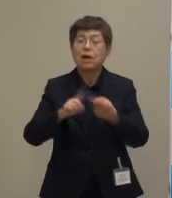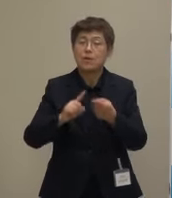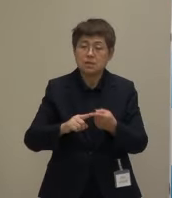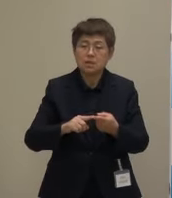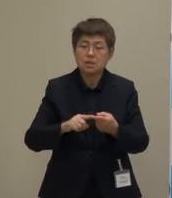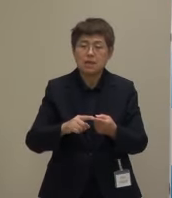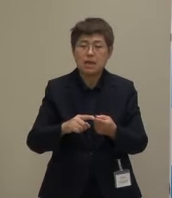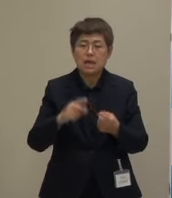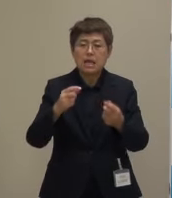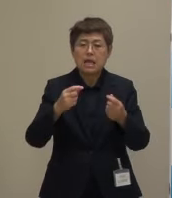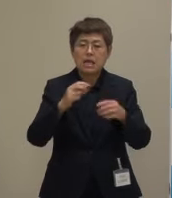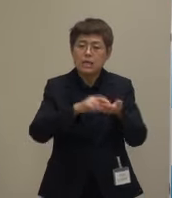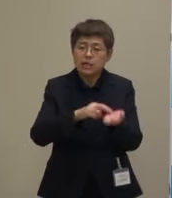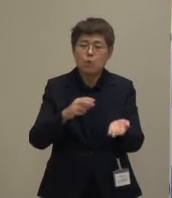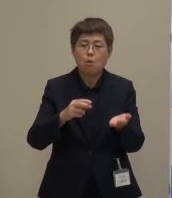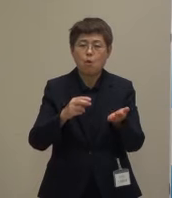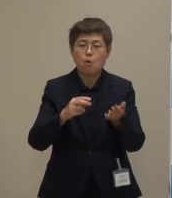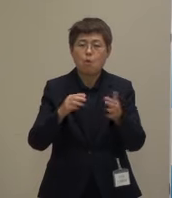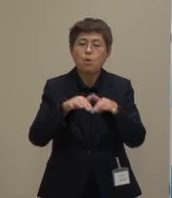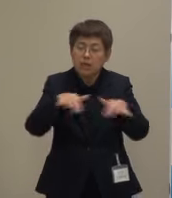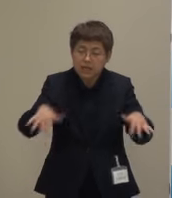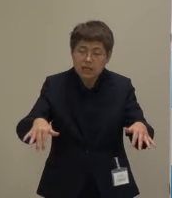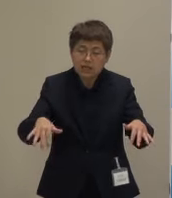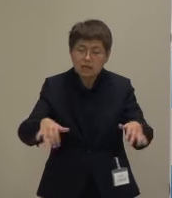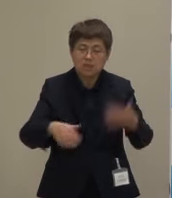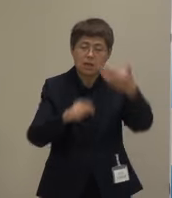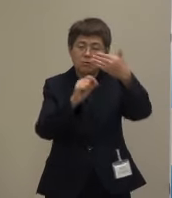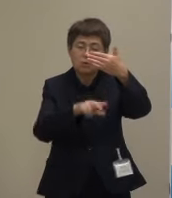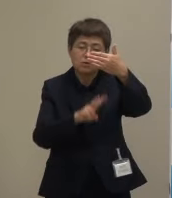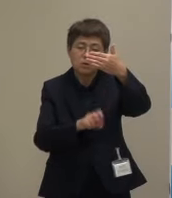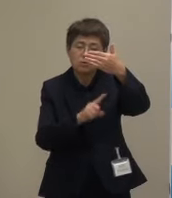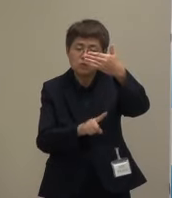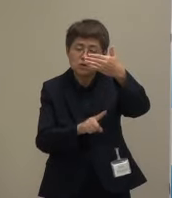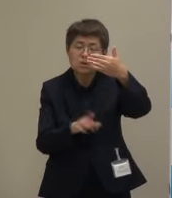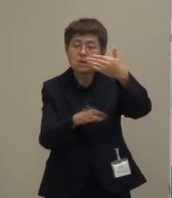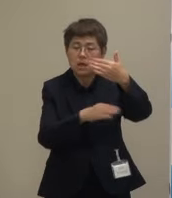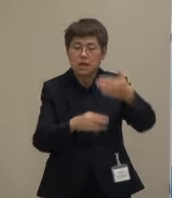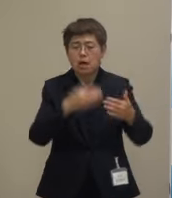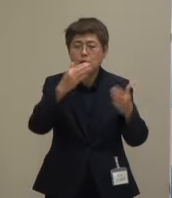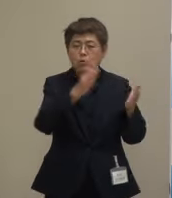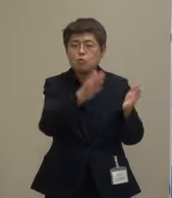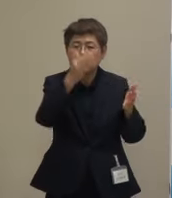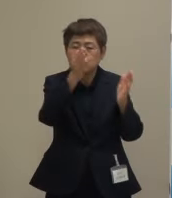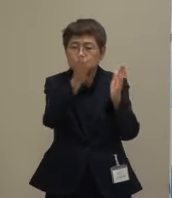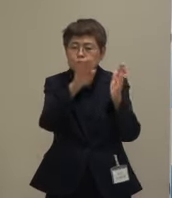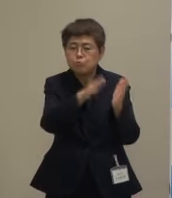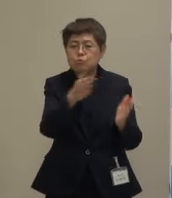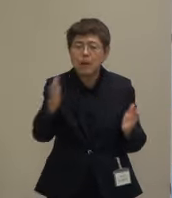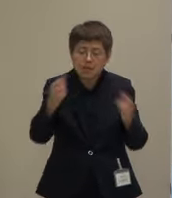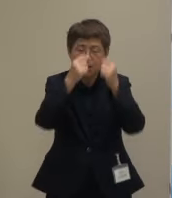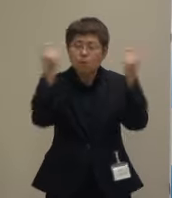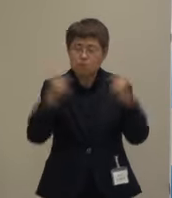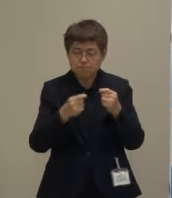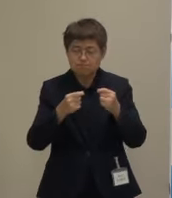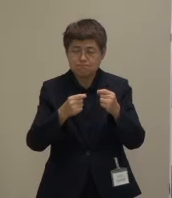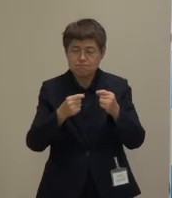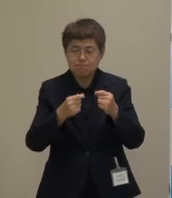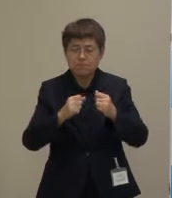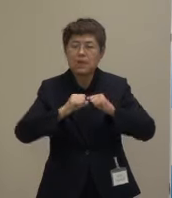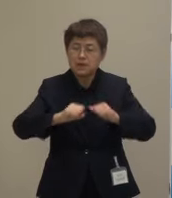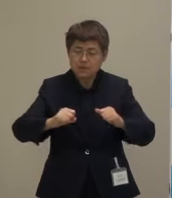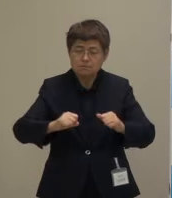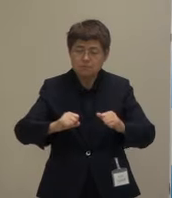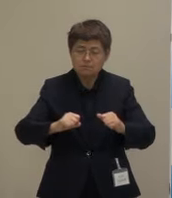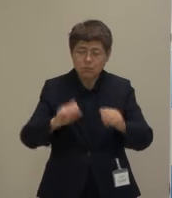では医療機関にワクチンが配送される9月21日から順次個別接種実施医療機関で